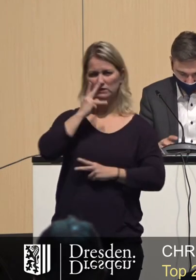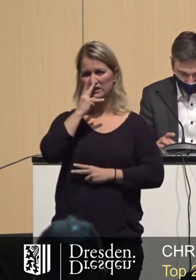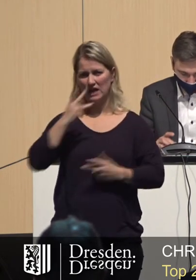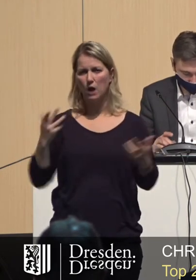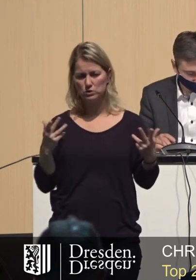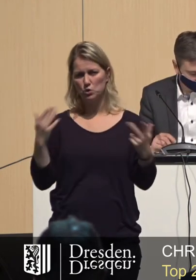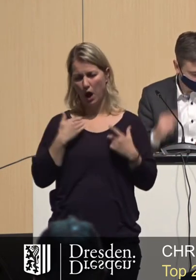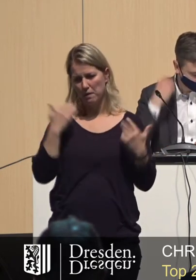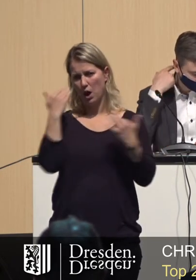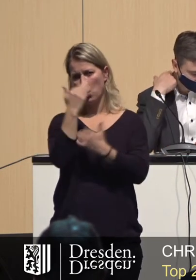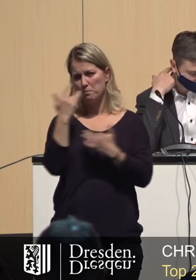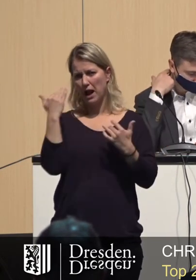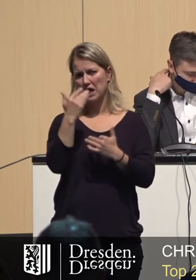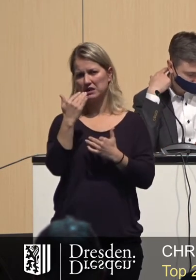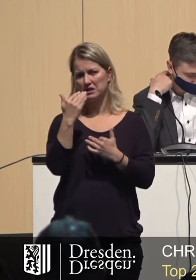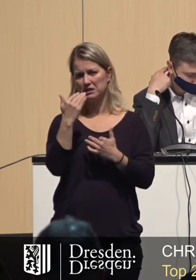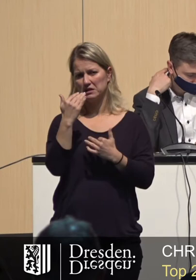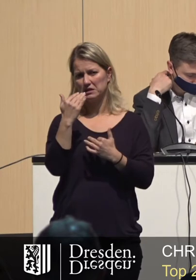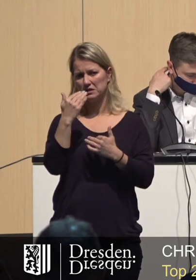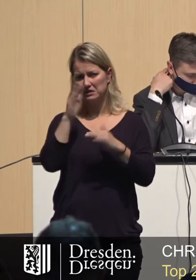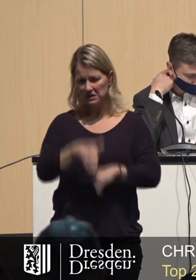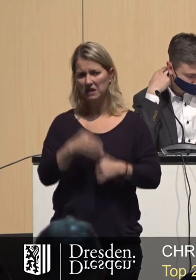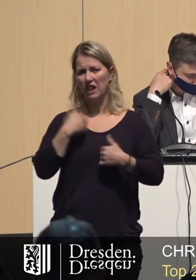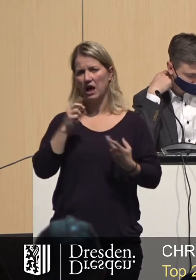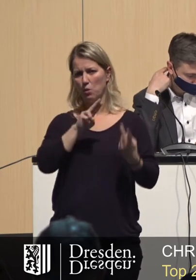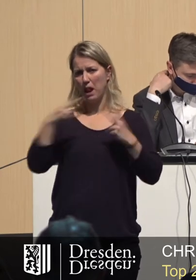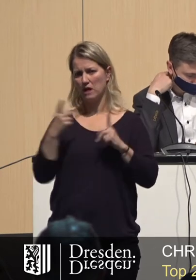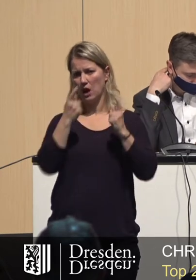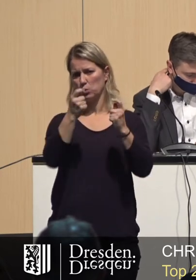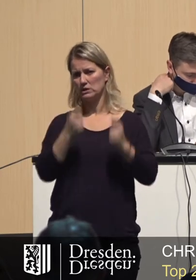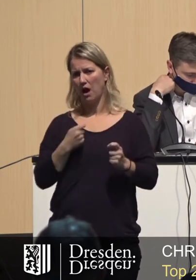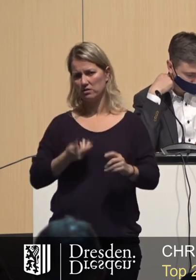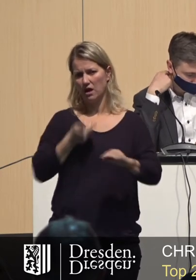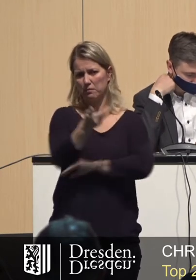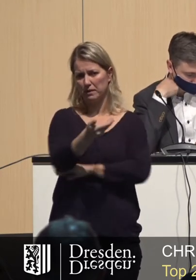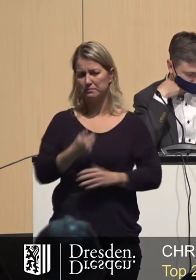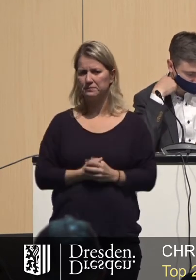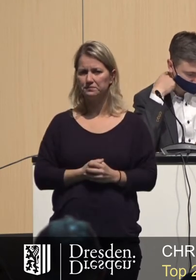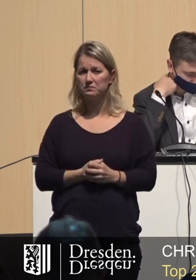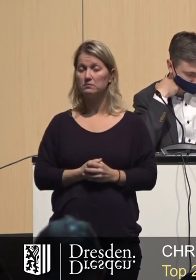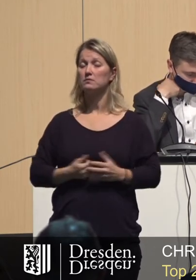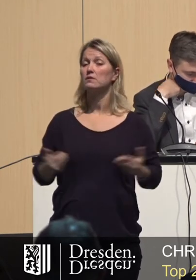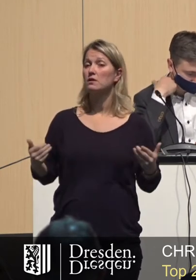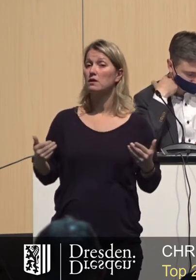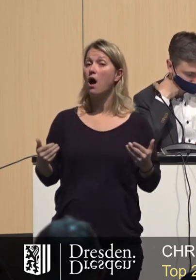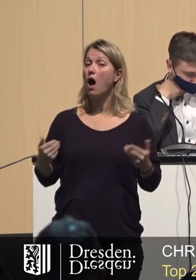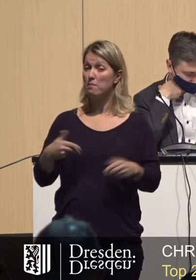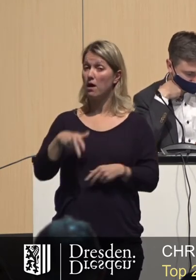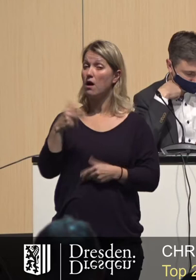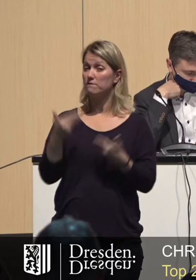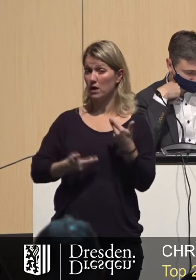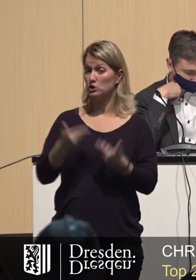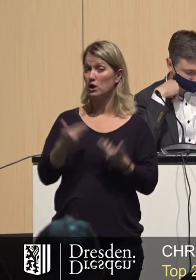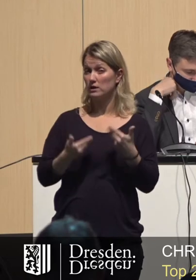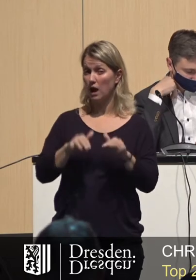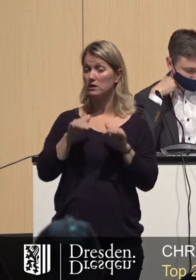beziehungsweise überlegen, ob wir vielleicht noch einen Änderungsantrag einbringen. Was passiert denn, und die Wahrscheinlichkeit ist doch